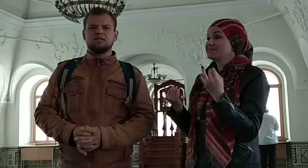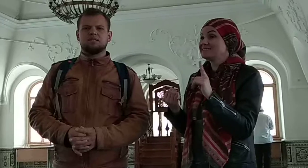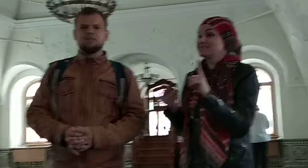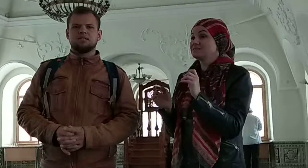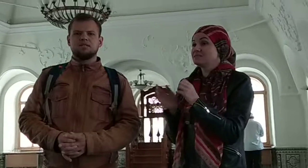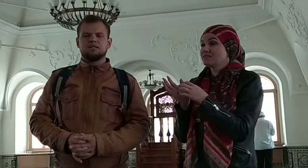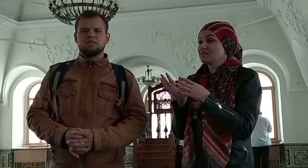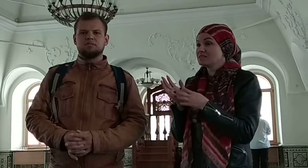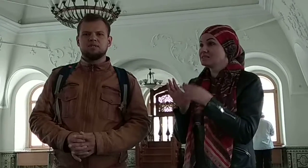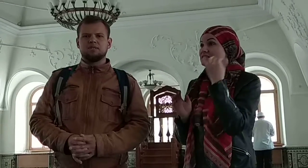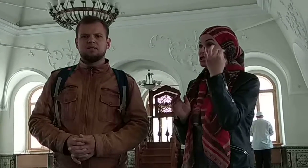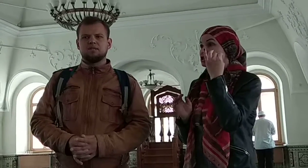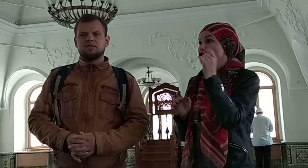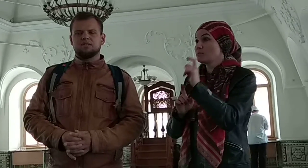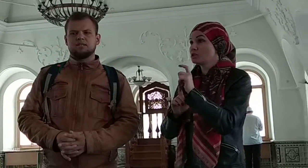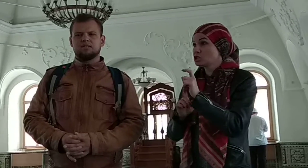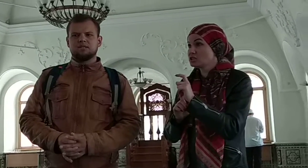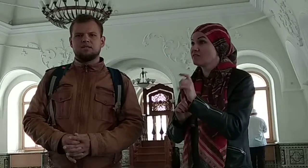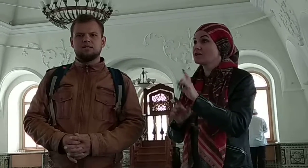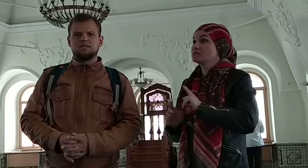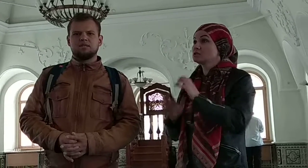19 исторических мечетей в Казани сохранилось